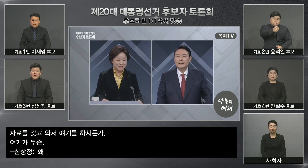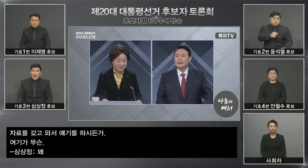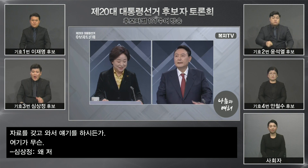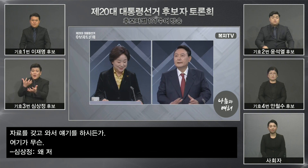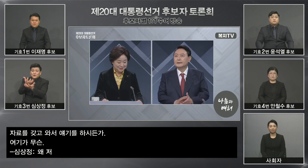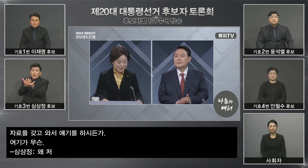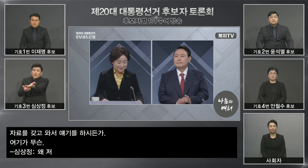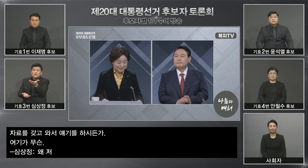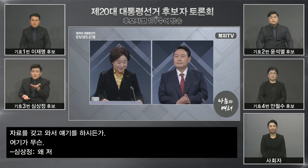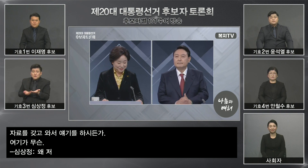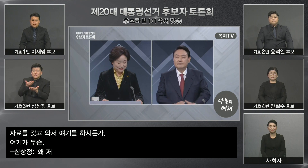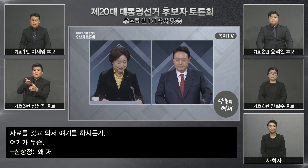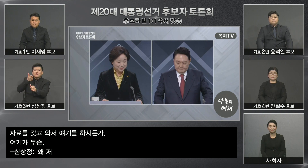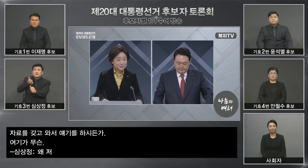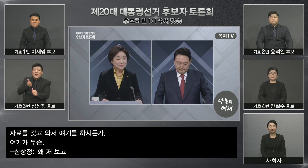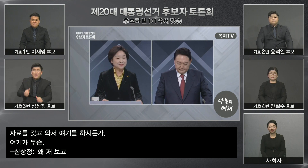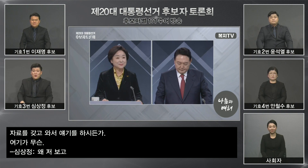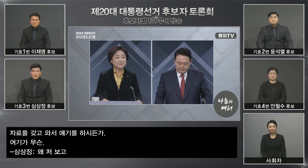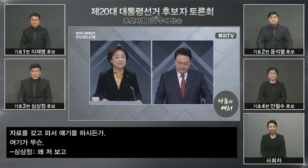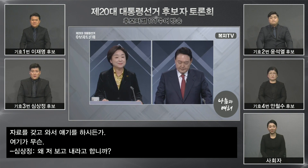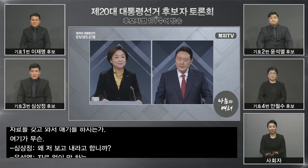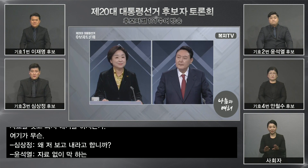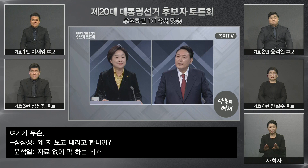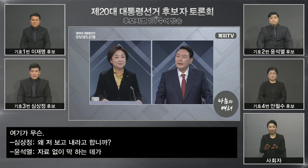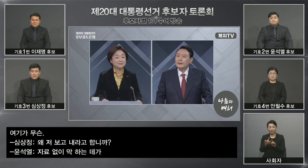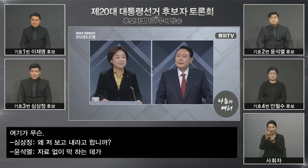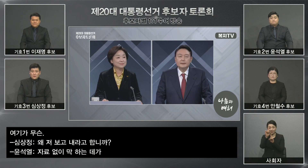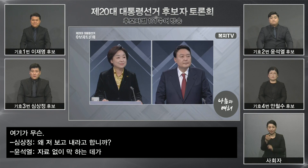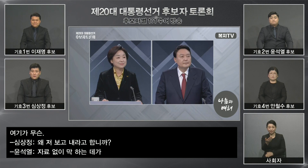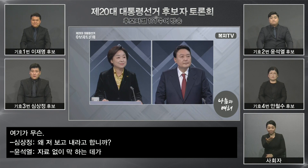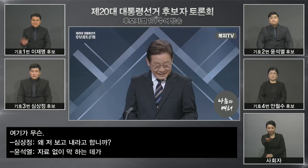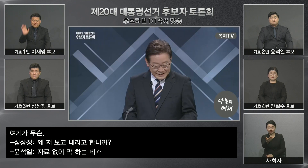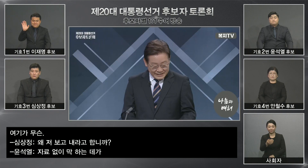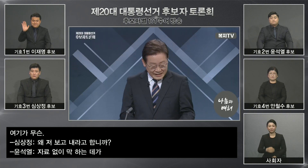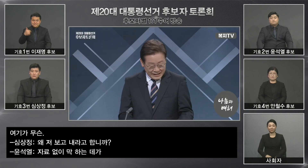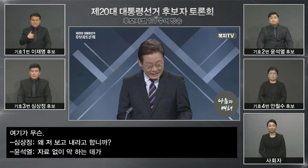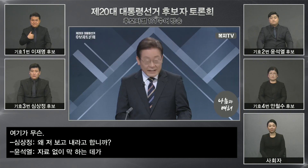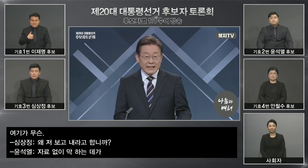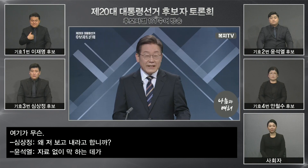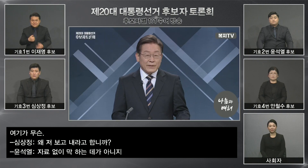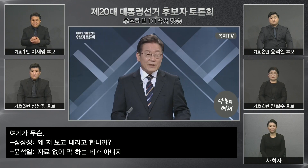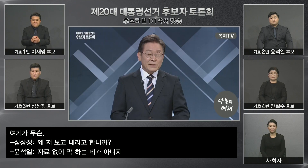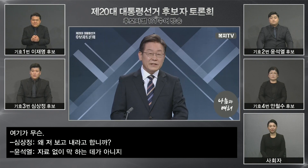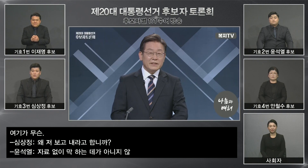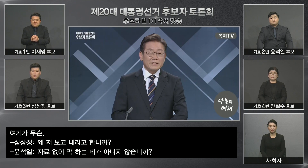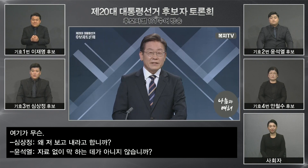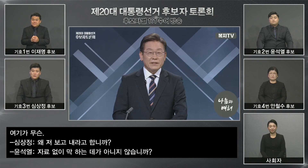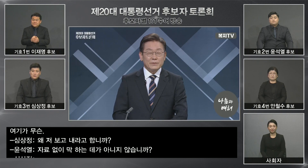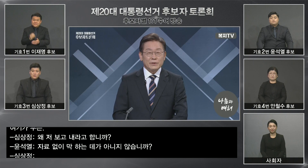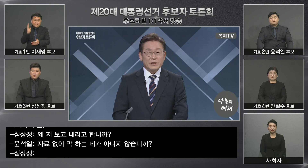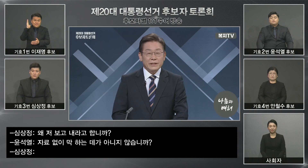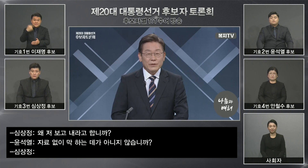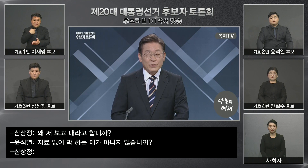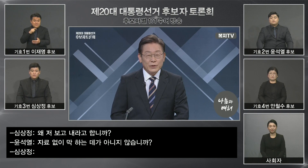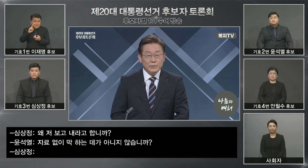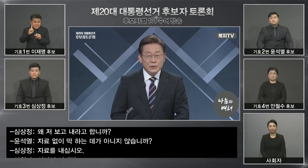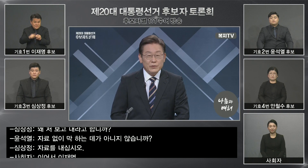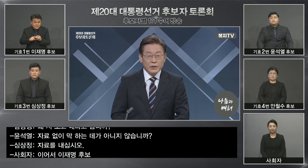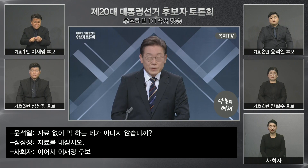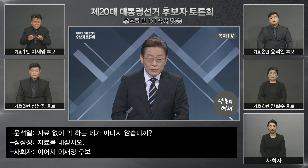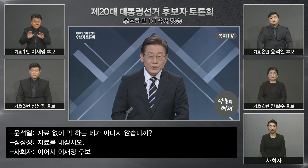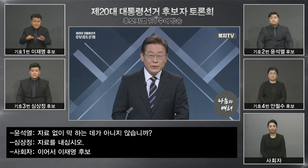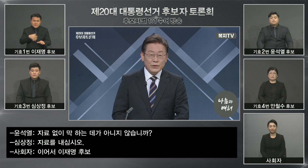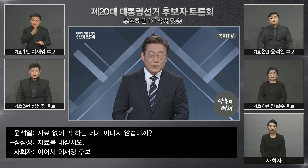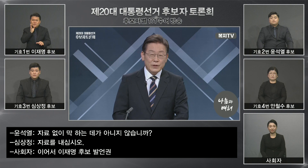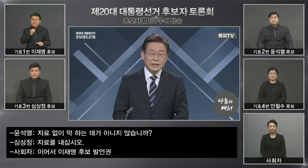내세요 그러니까. 네, 이어서 이재명 후보 발언권 드리겠습니다. 네, 말씀드렸던 것처럼 우리 노인